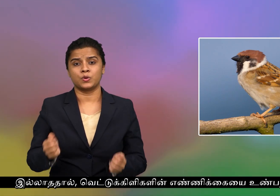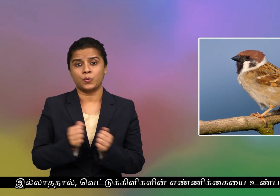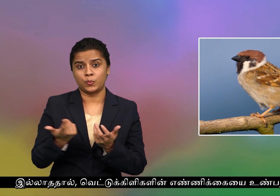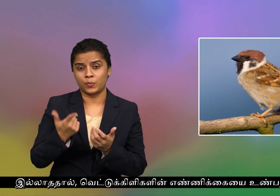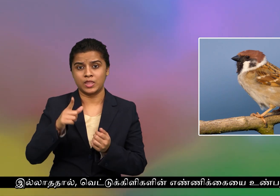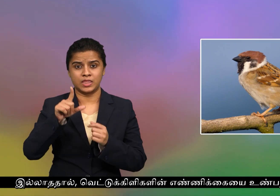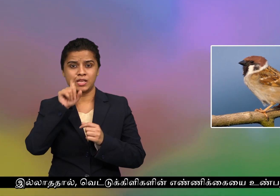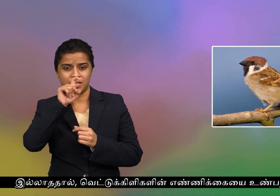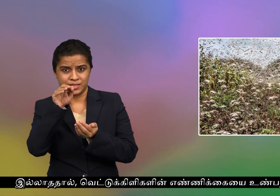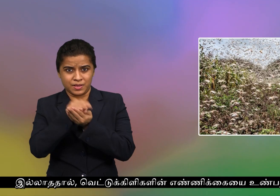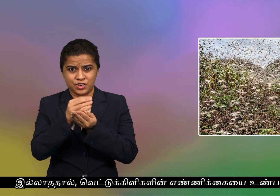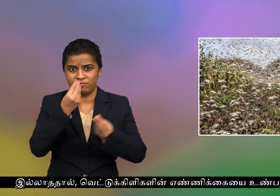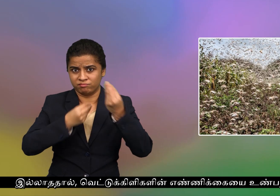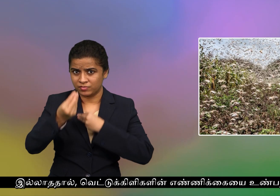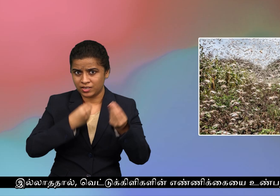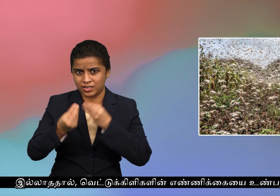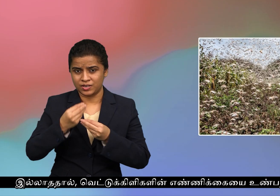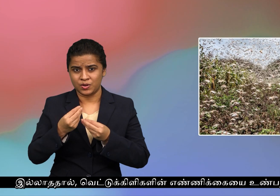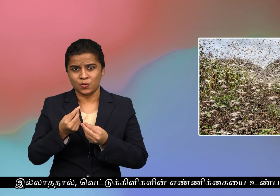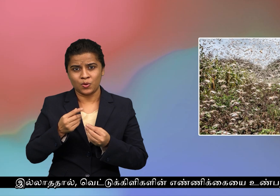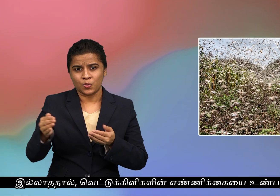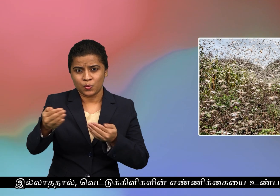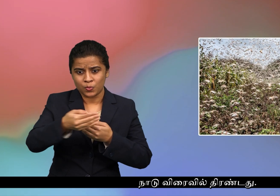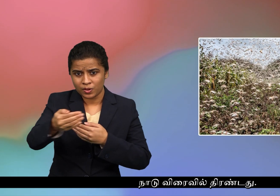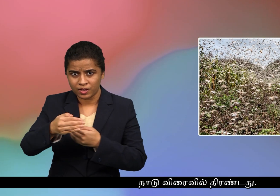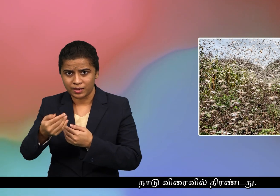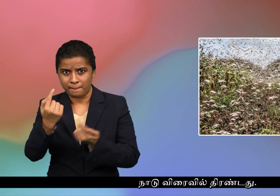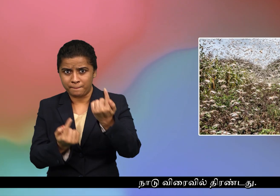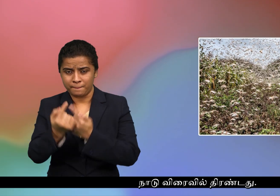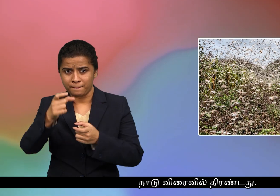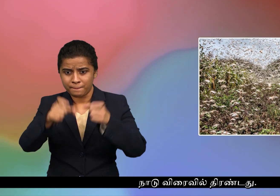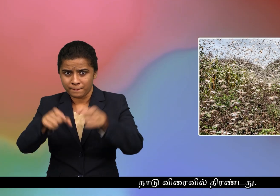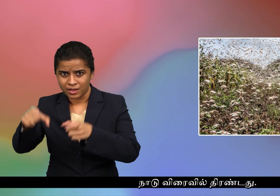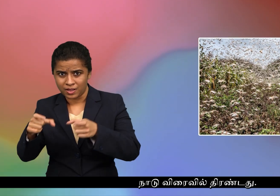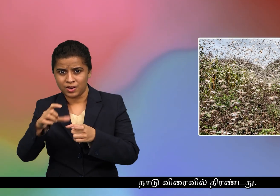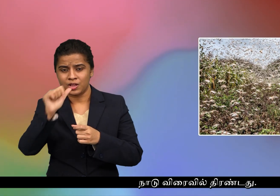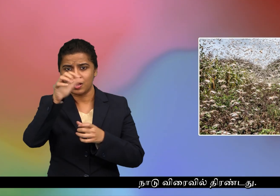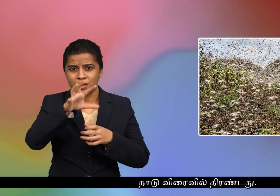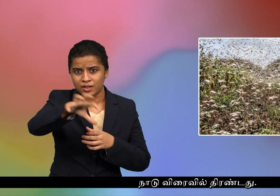வெட்டுக்கிளிகளின் எண்ணிக்கையை உண்பதற்கு சிட்டுக்குருவிகள் இல்லாததால் நாடு விரைவில் திரண்டது.